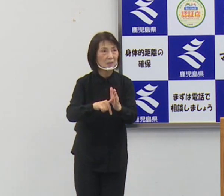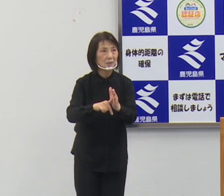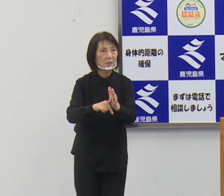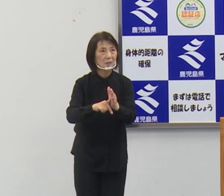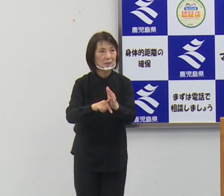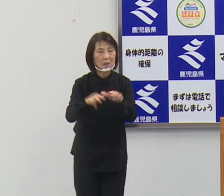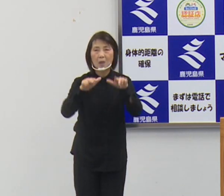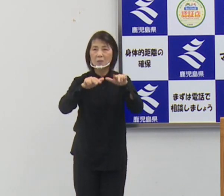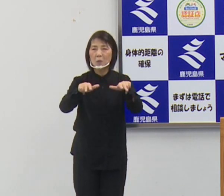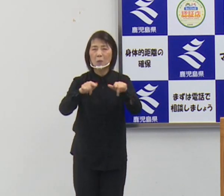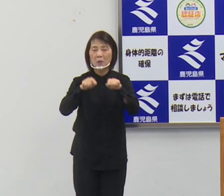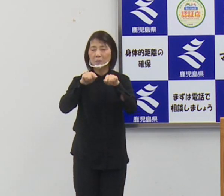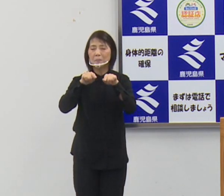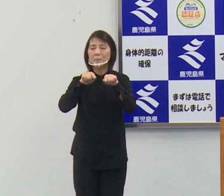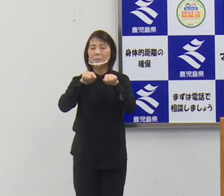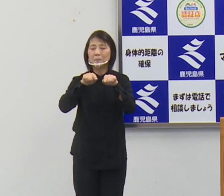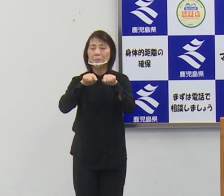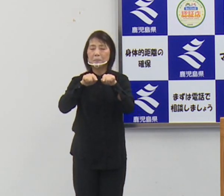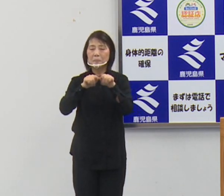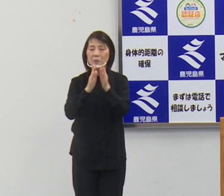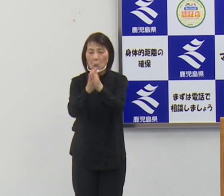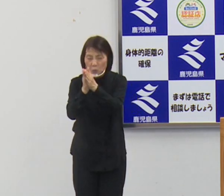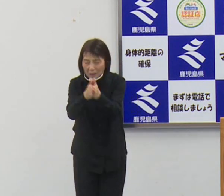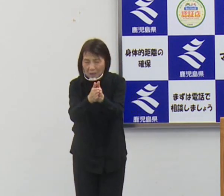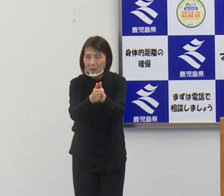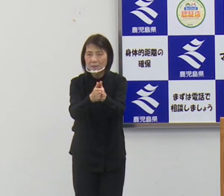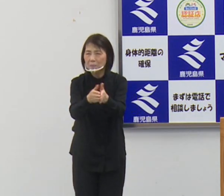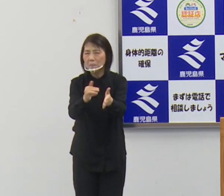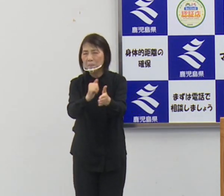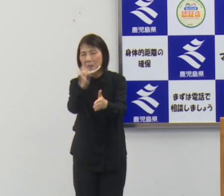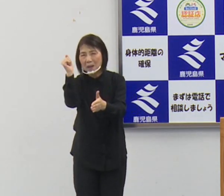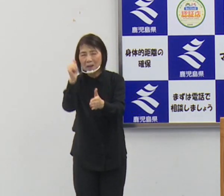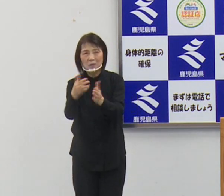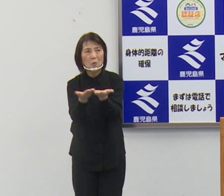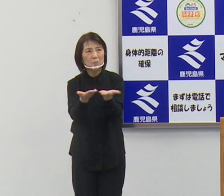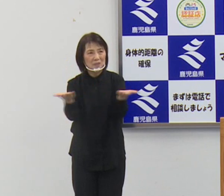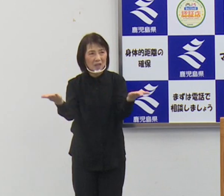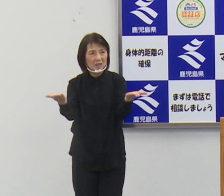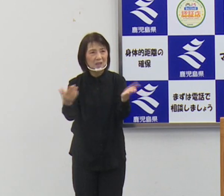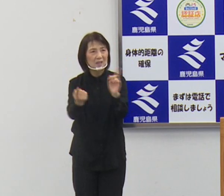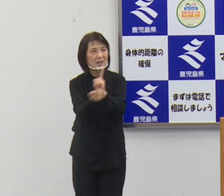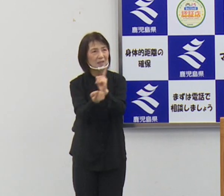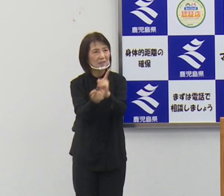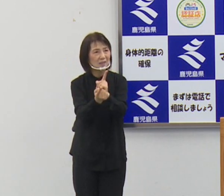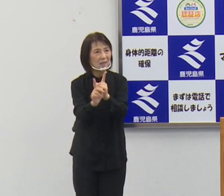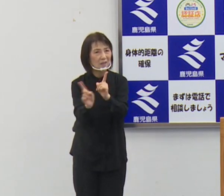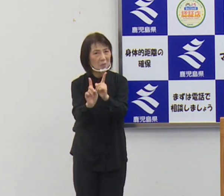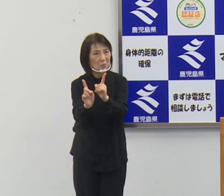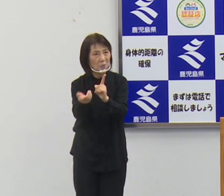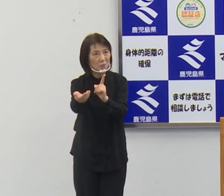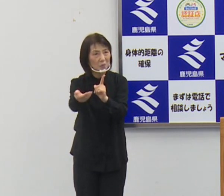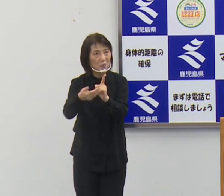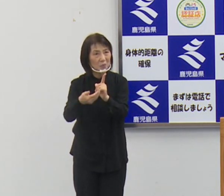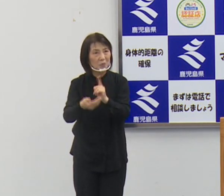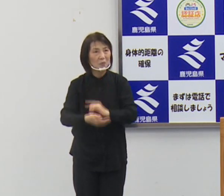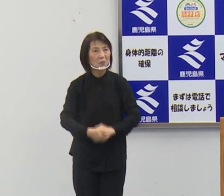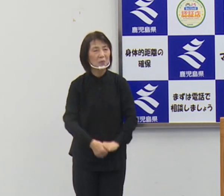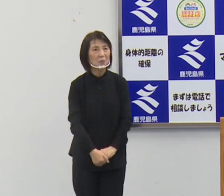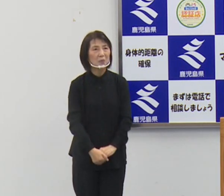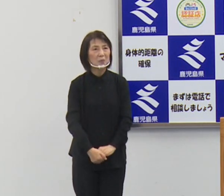飲食店の公表の仕方でホームページというのがありましたけれども、報道の方には発表されるんでしょうか。